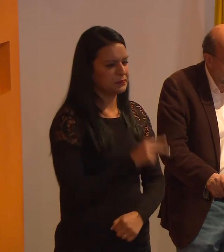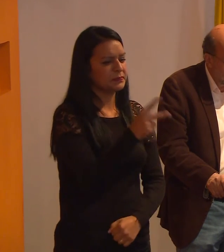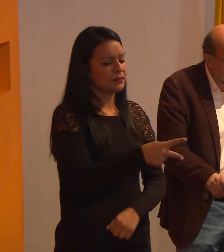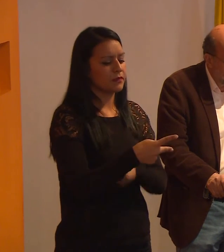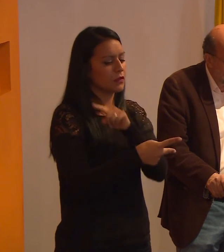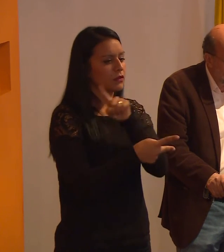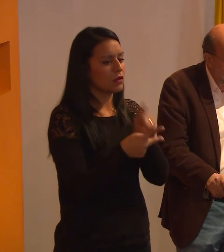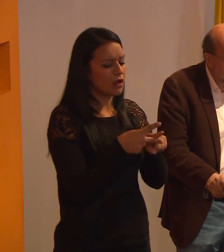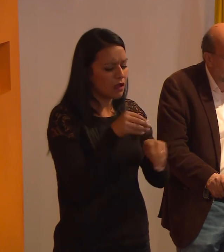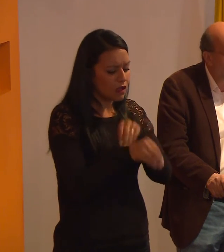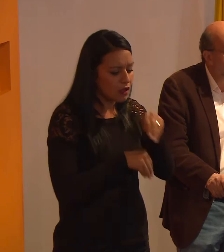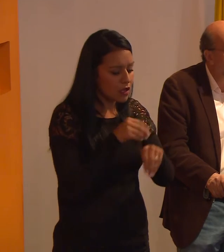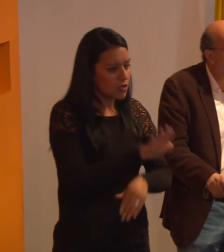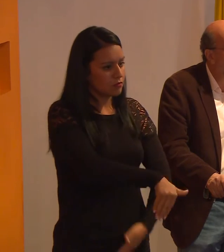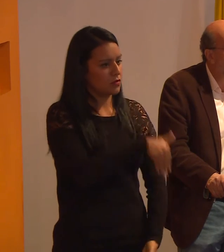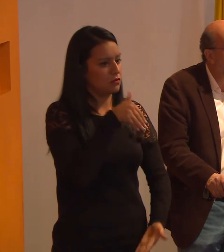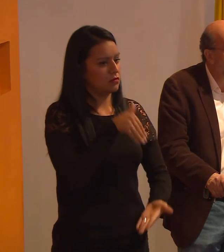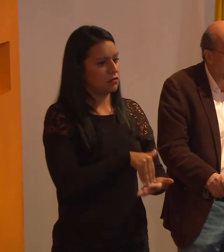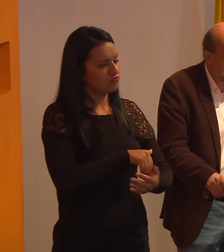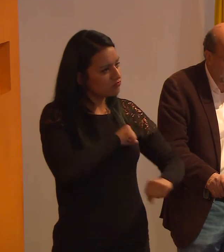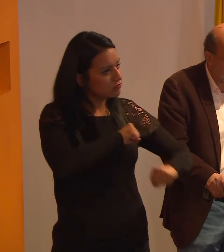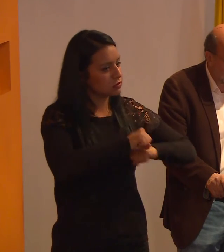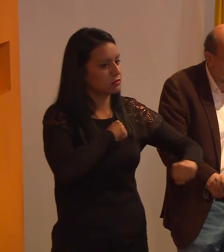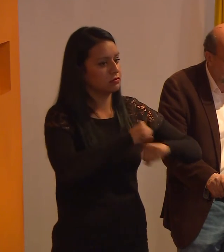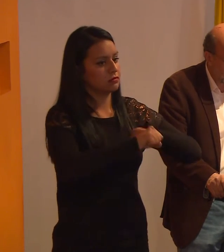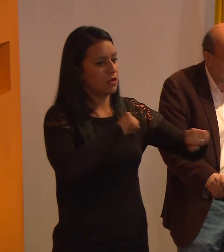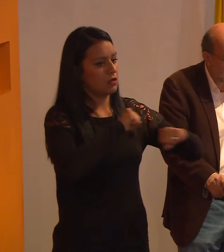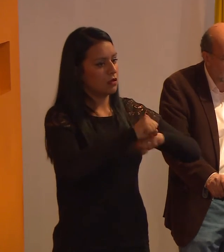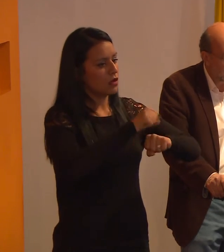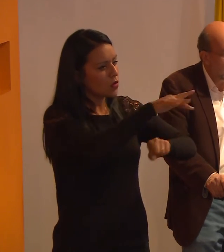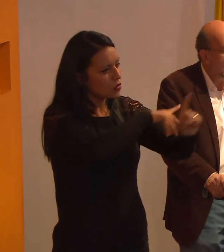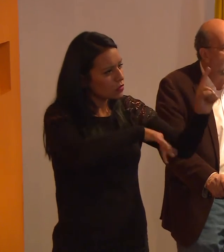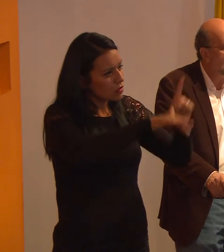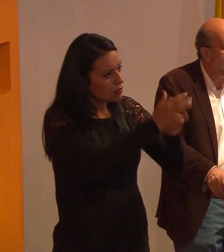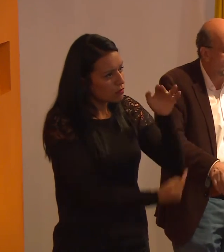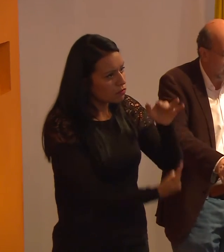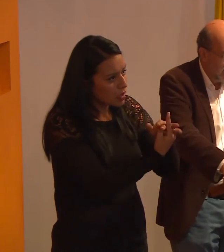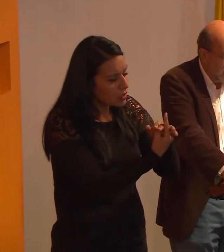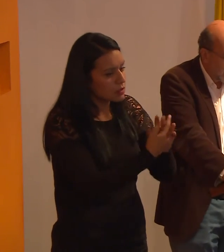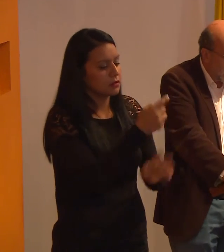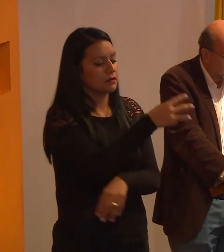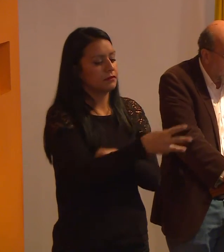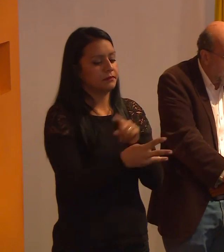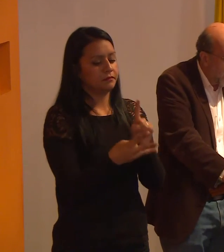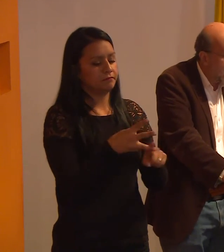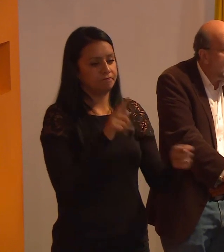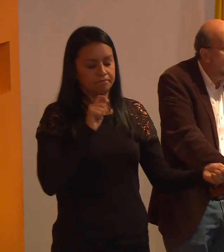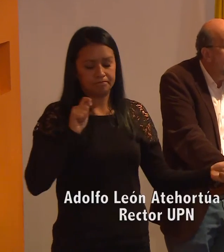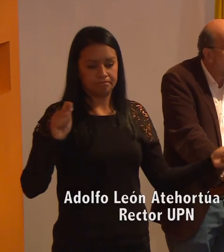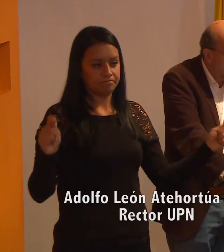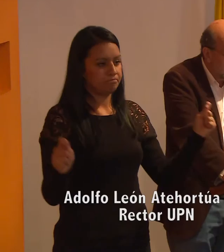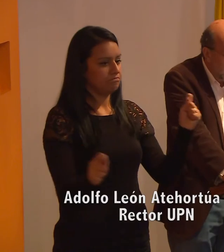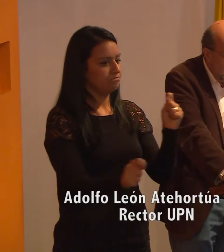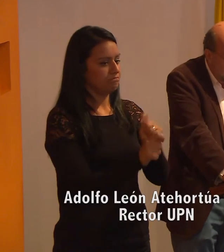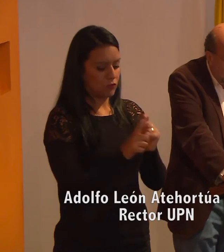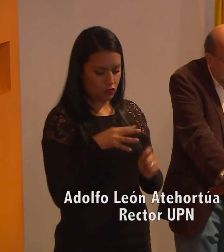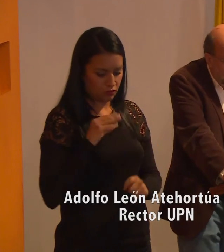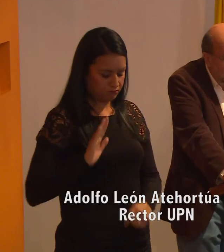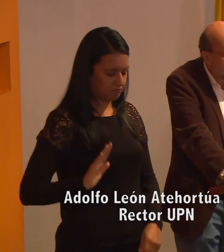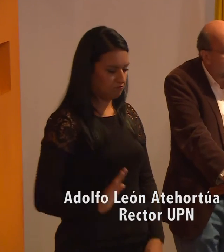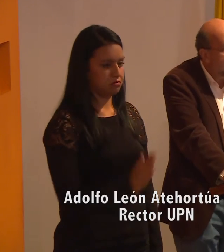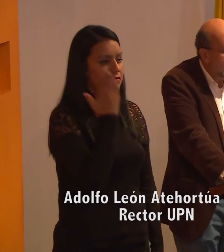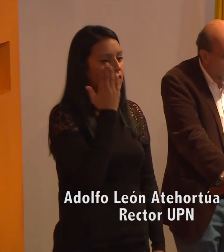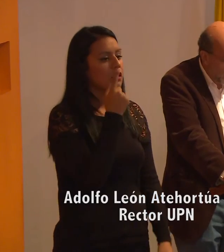Dos, posicionarnos activamente frente al contexto. Y tres, transformarnos